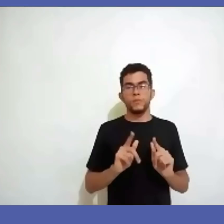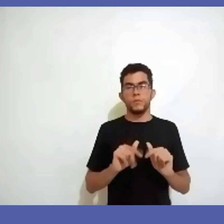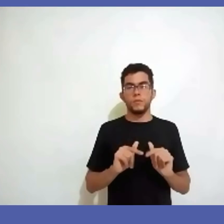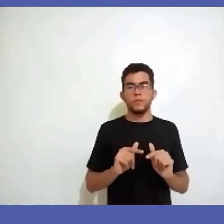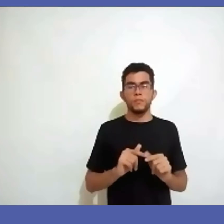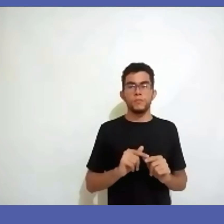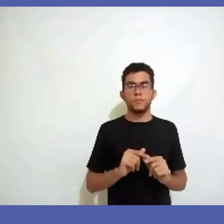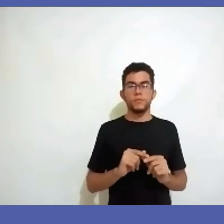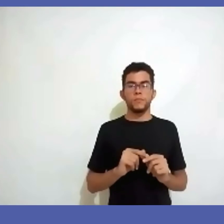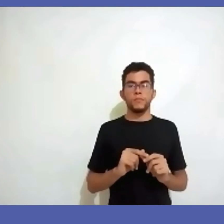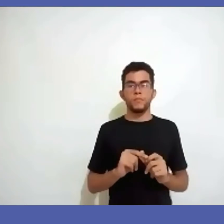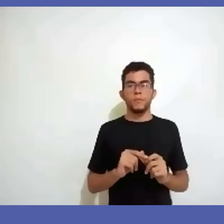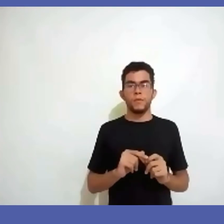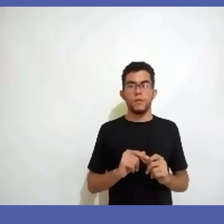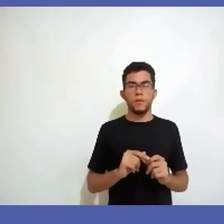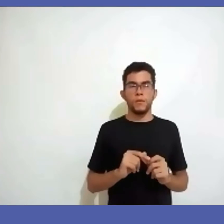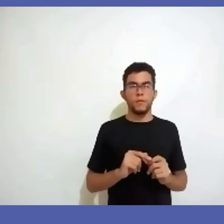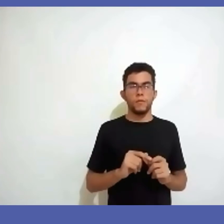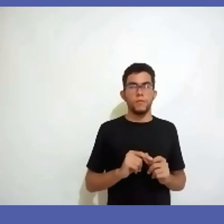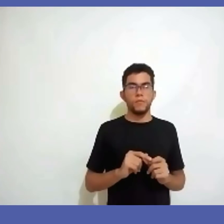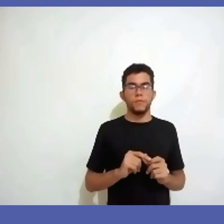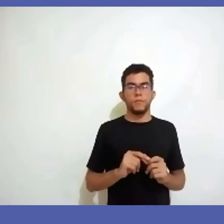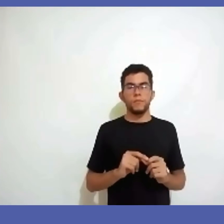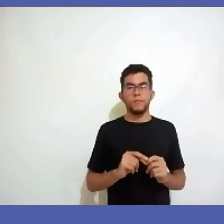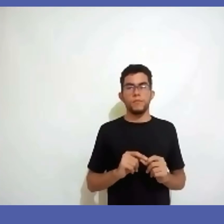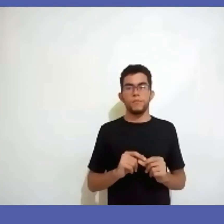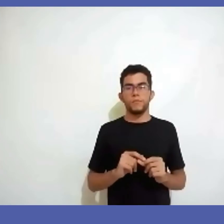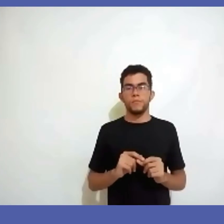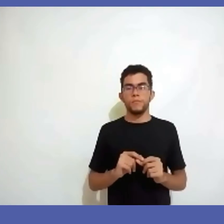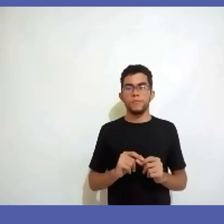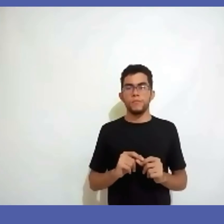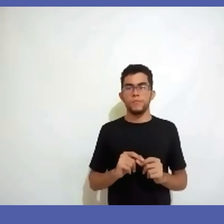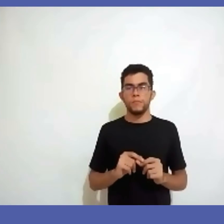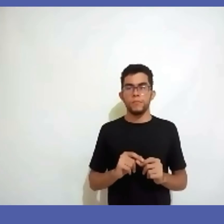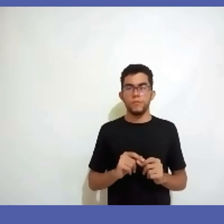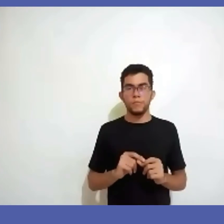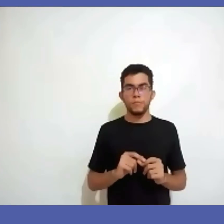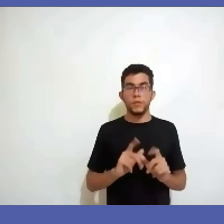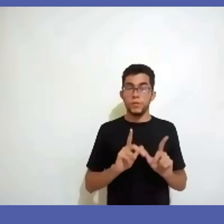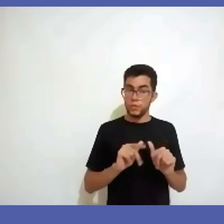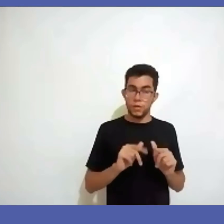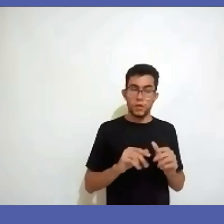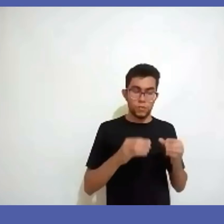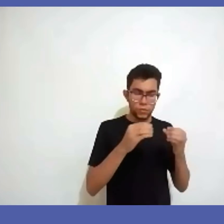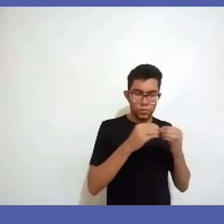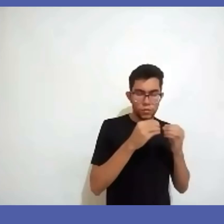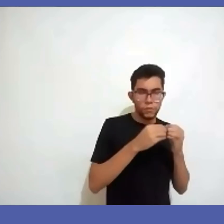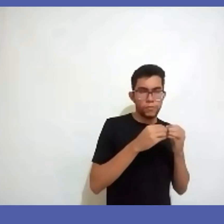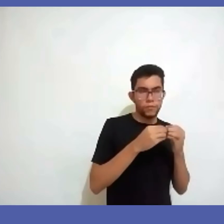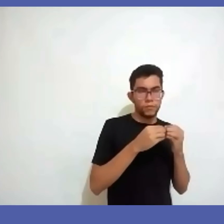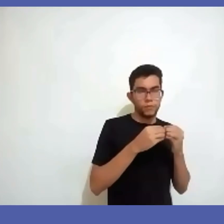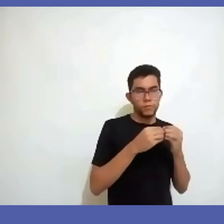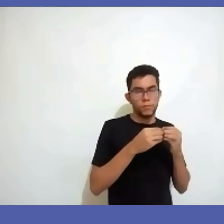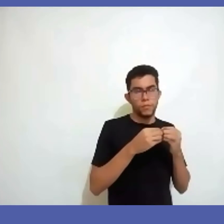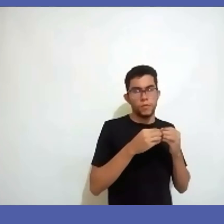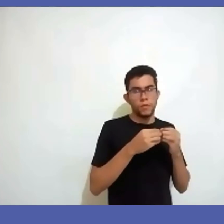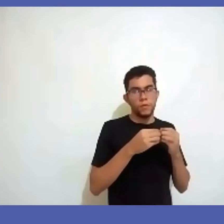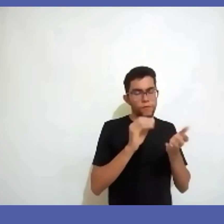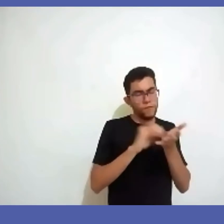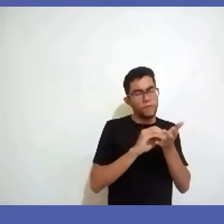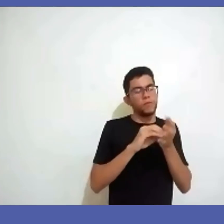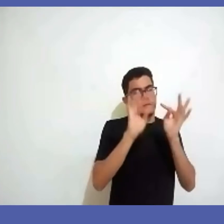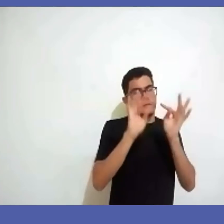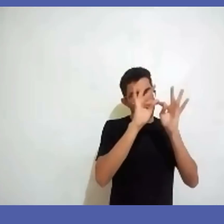falta muita coisa. Israel com Jerusalém e sem o templo ainda falta muita coisa.